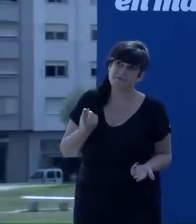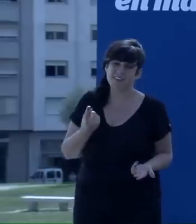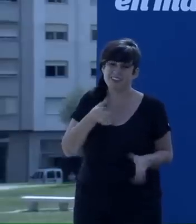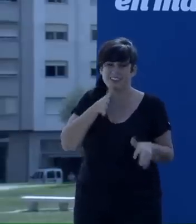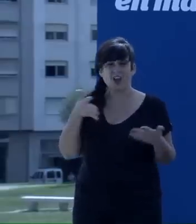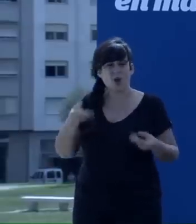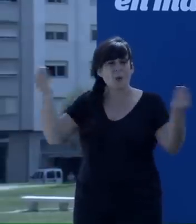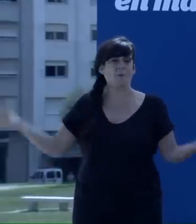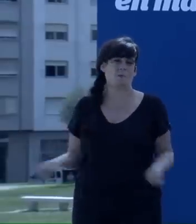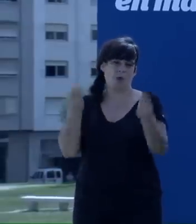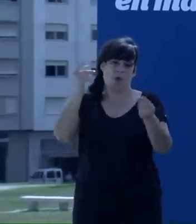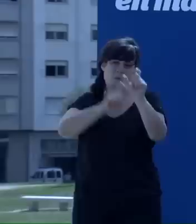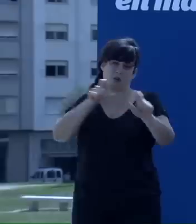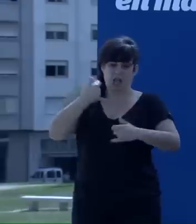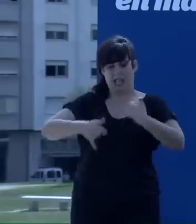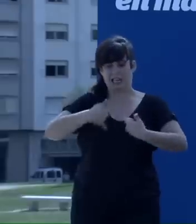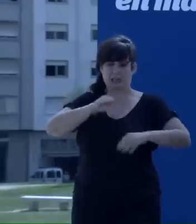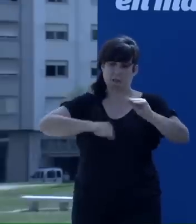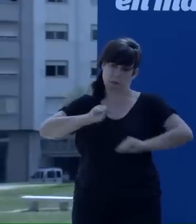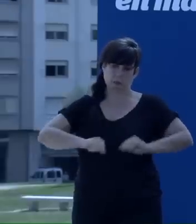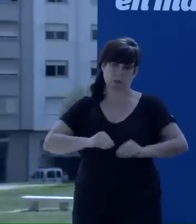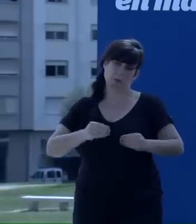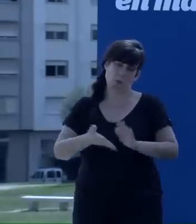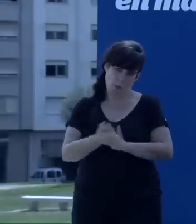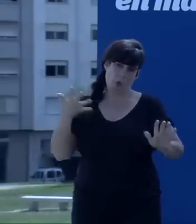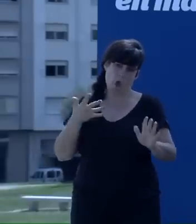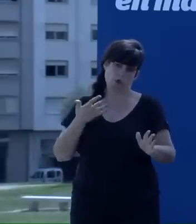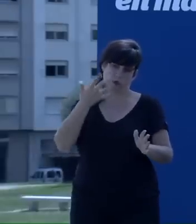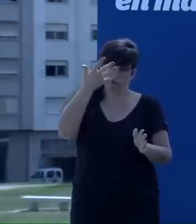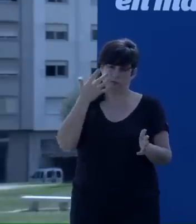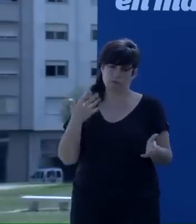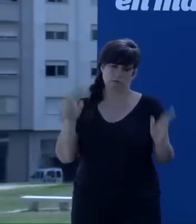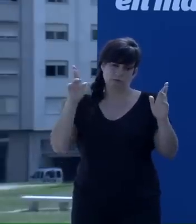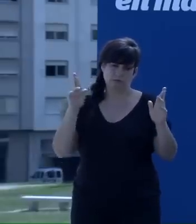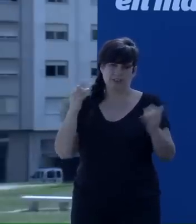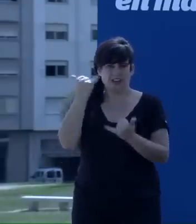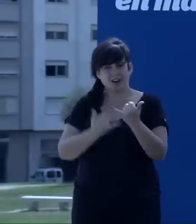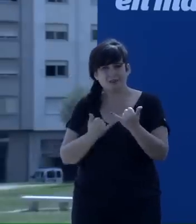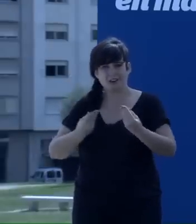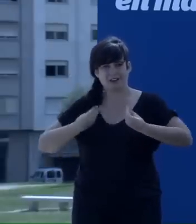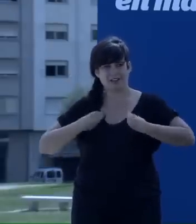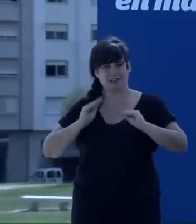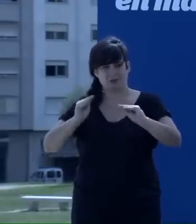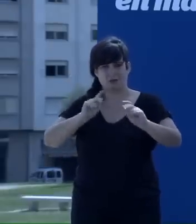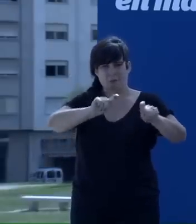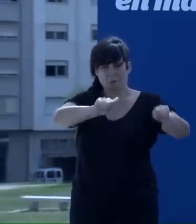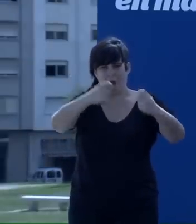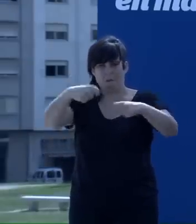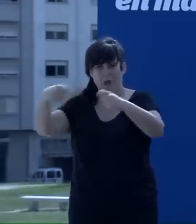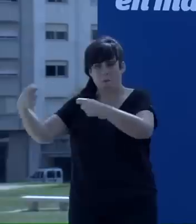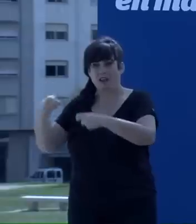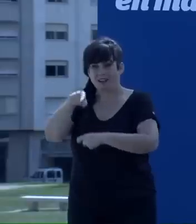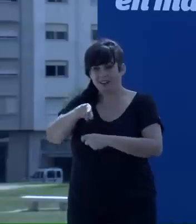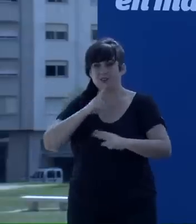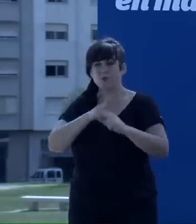os feridos se curen canto antes, con unha sanidade que eles están desmantelando paso a paso. Eso é